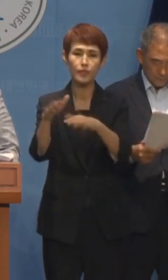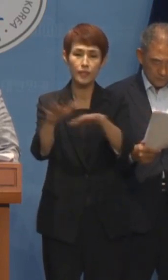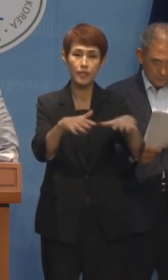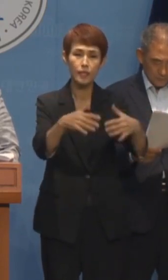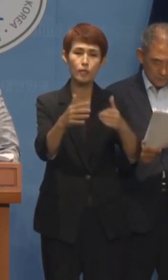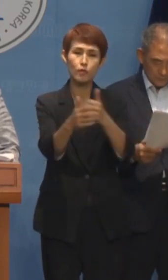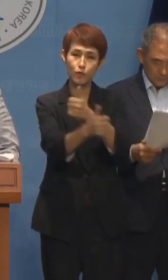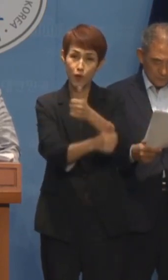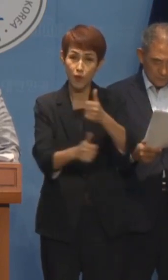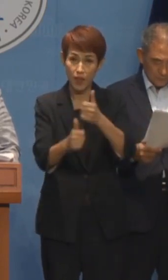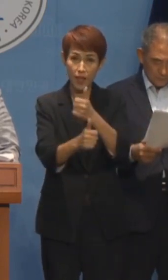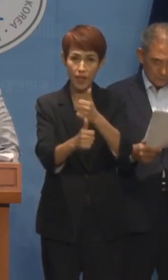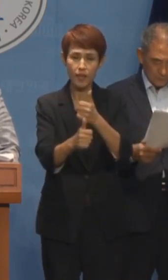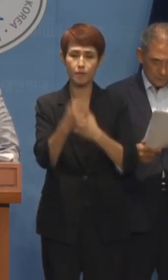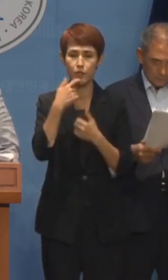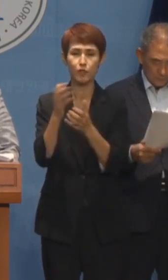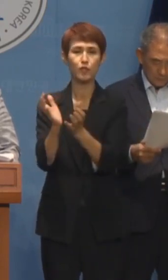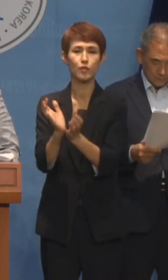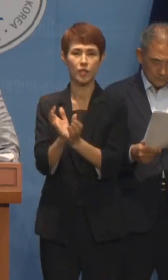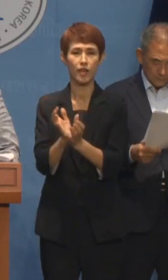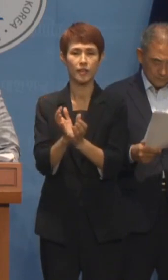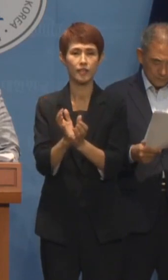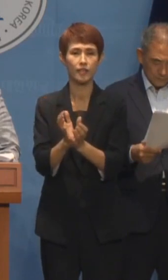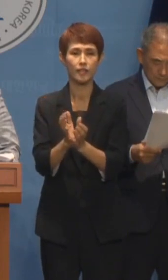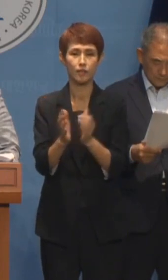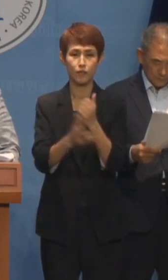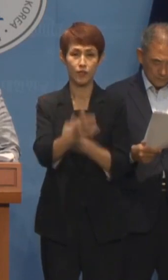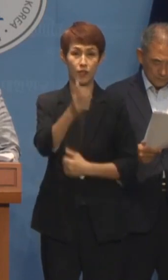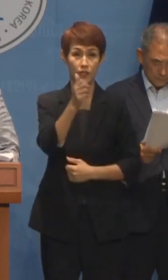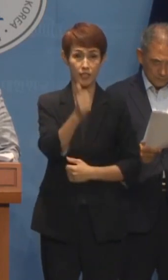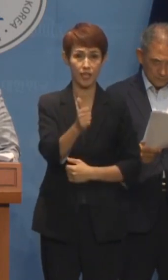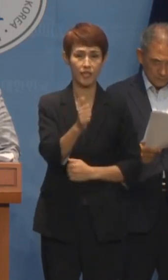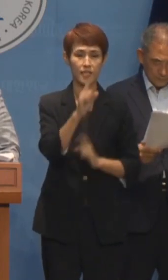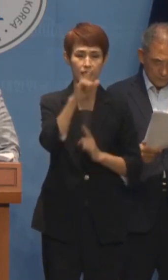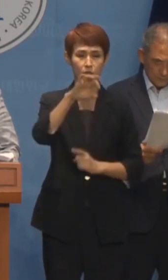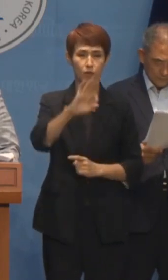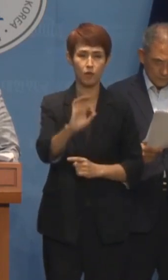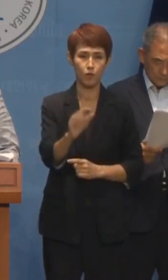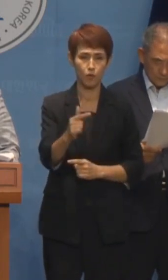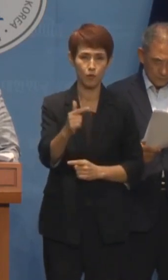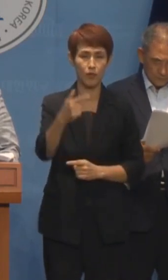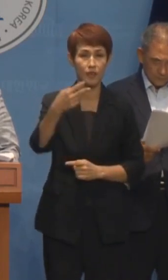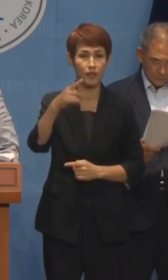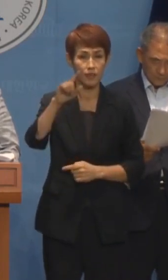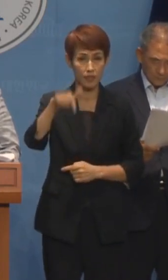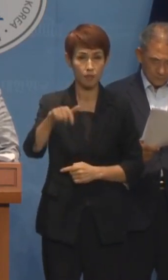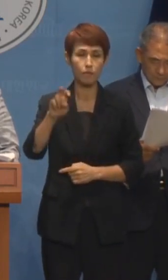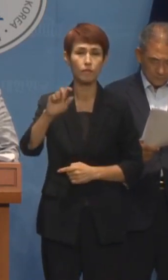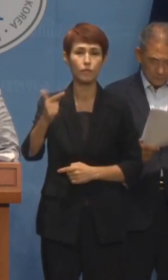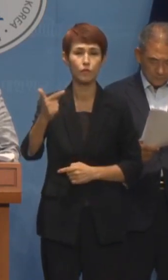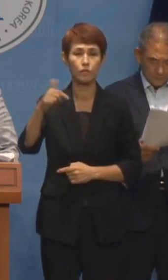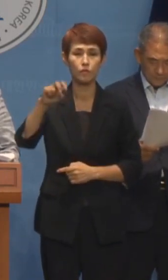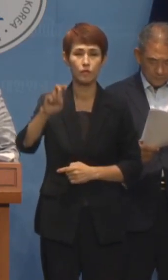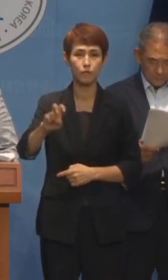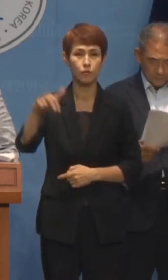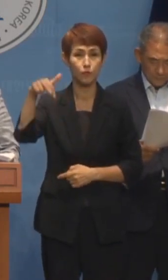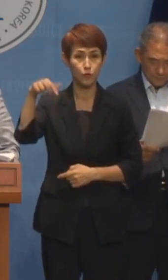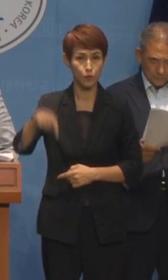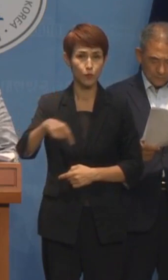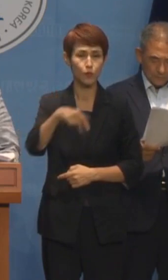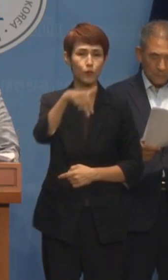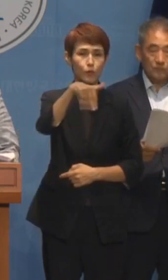농림축산식품해양수산위원회 소속 더불어민주당 어기구 위원장, 이온택 간사, 문금주, 문대림, 서삼석,